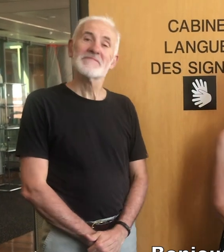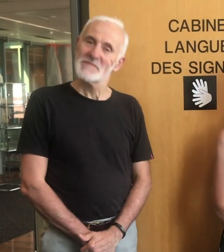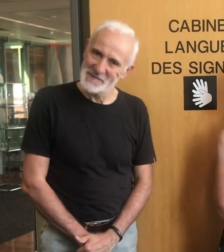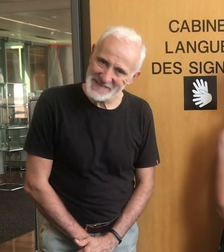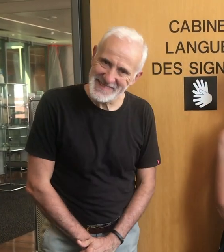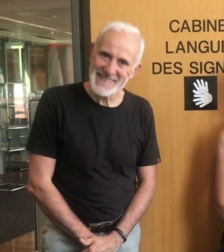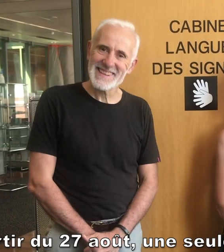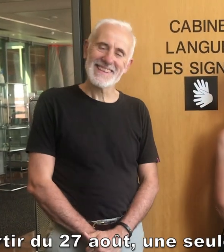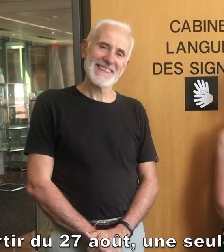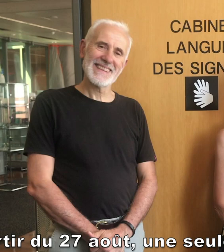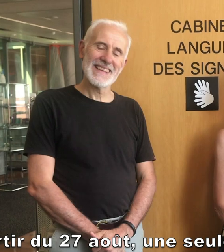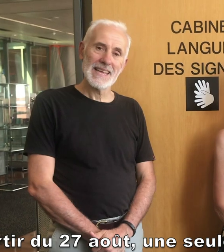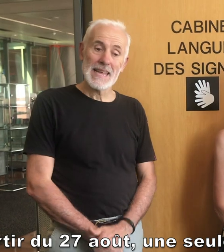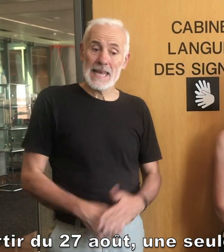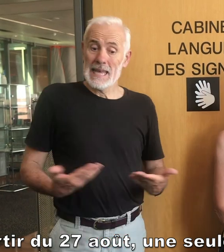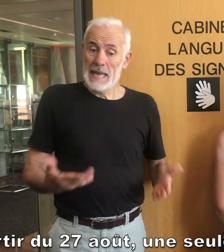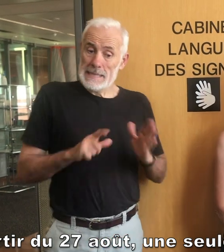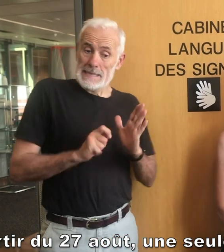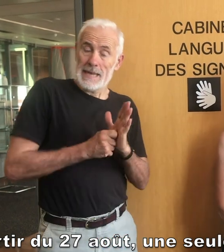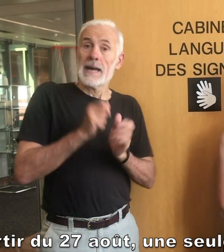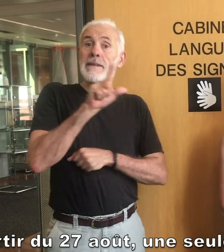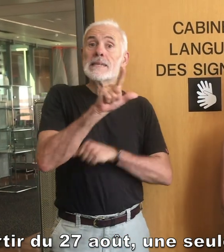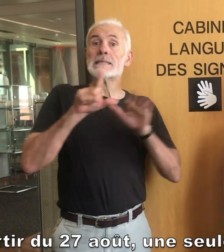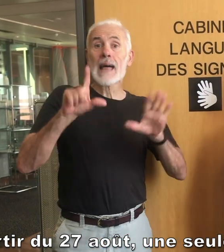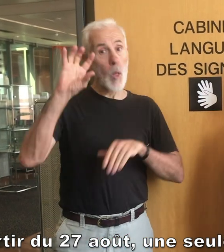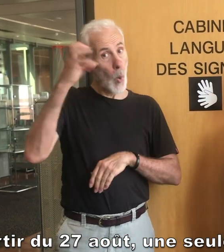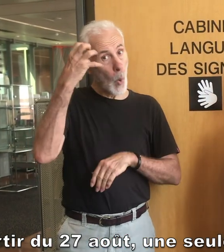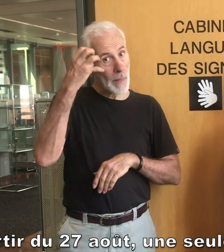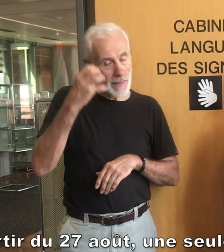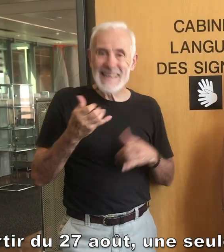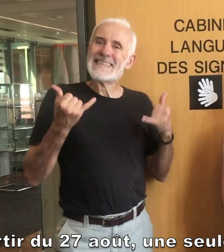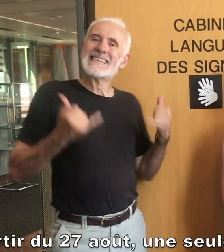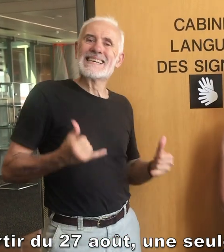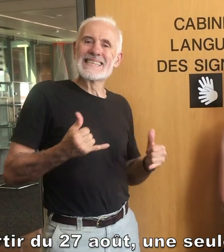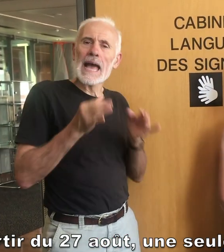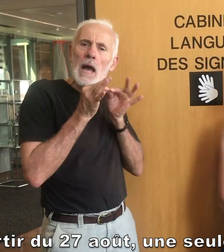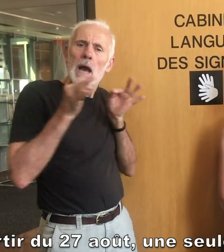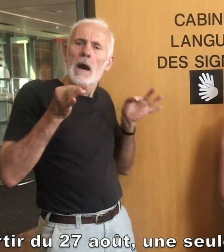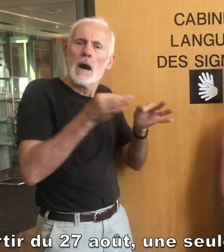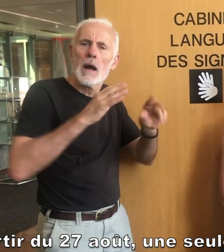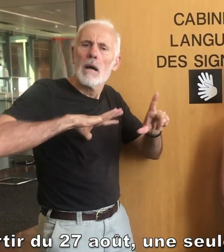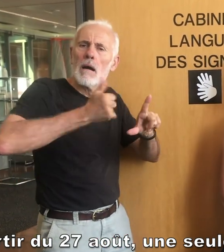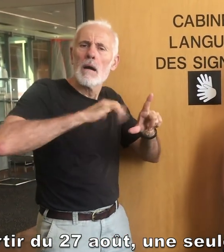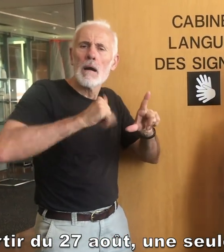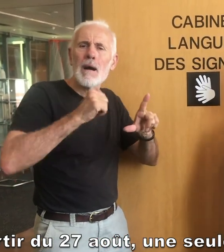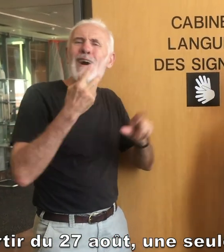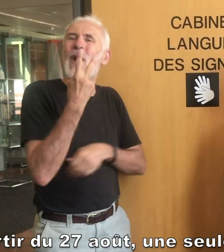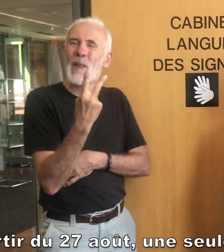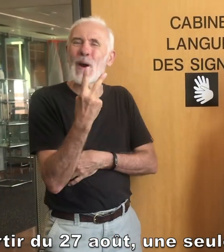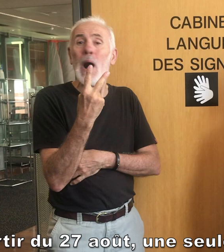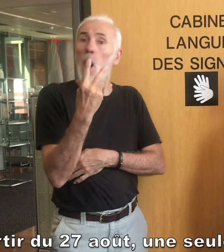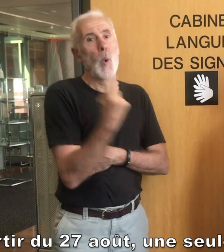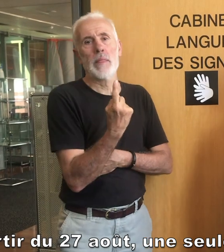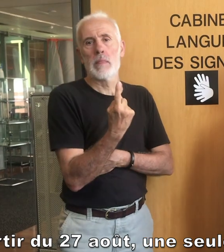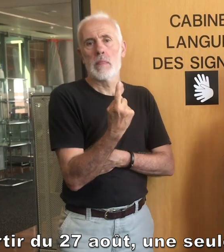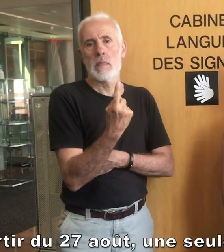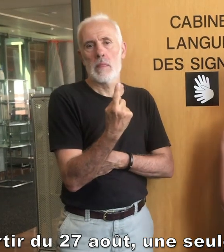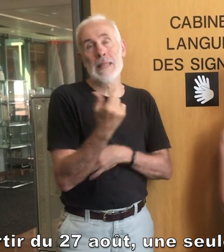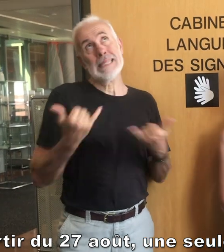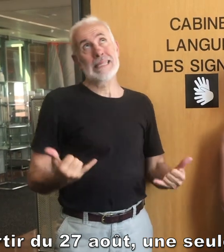Bonjour. À partir du 27 août, une seule cabine téléphonique sera proposée à la médiathèque José